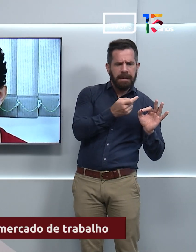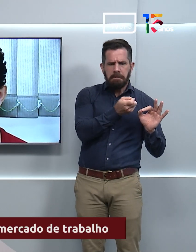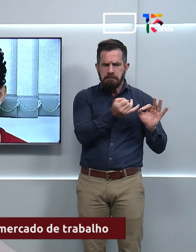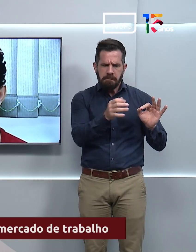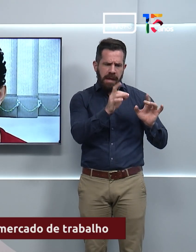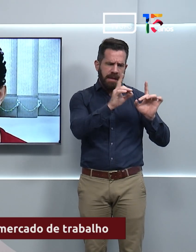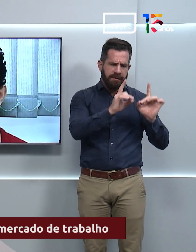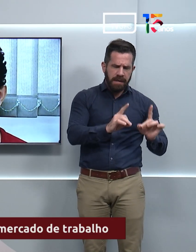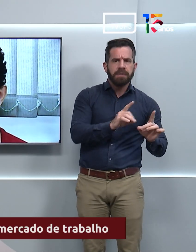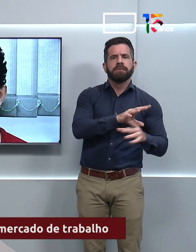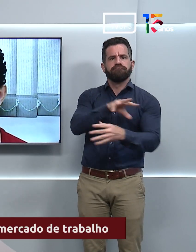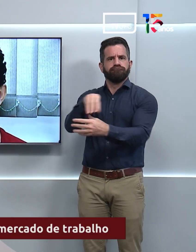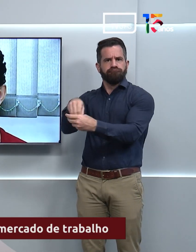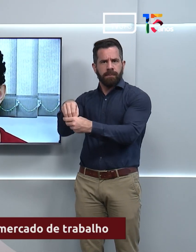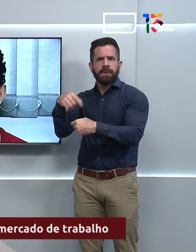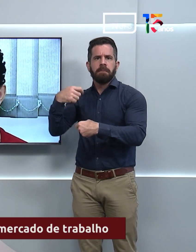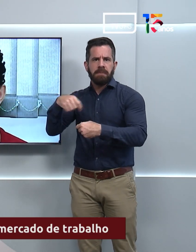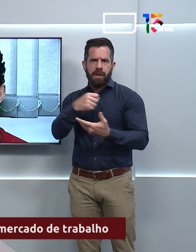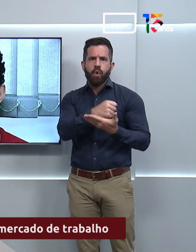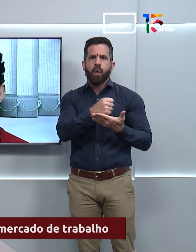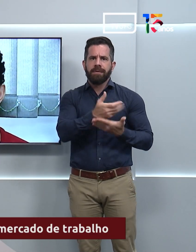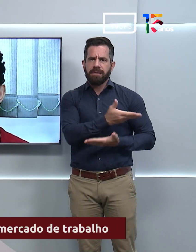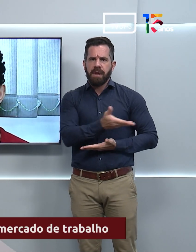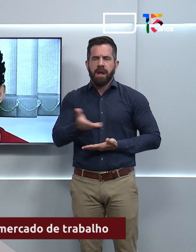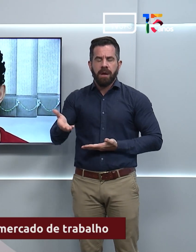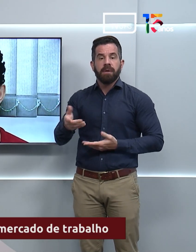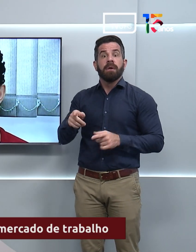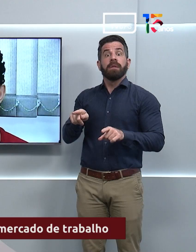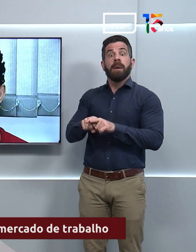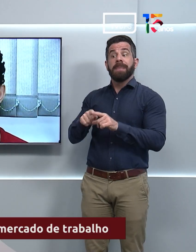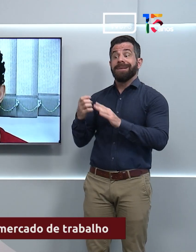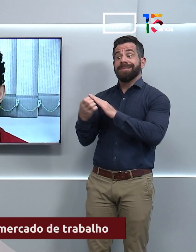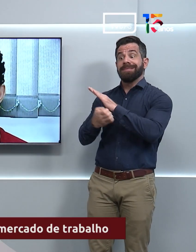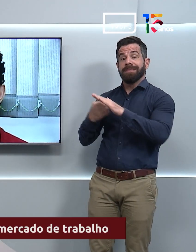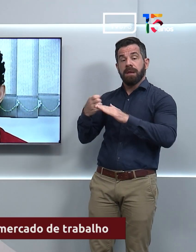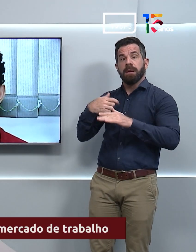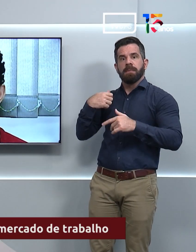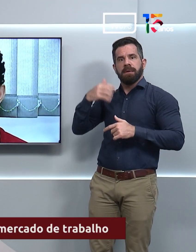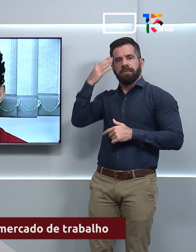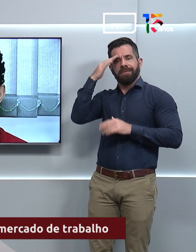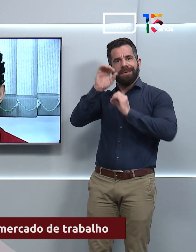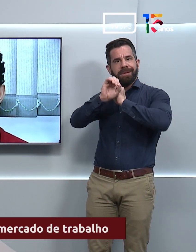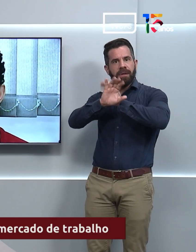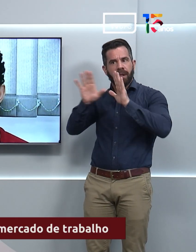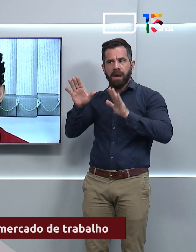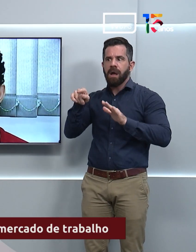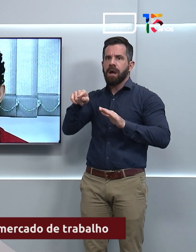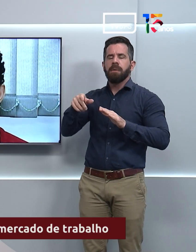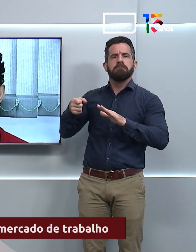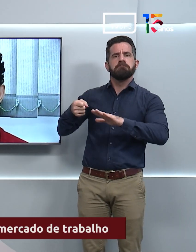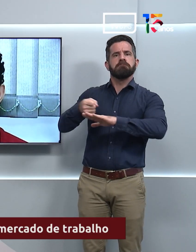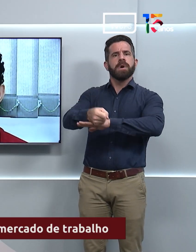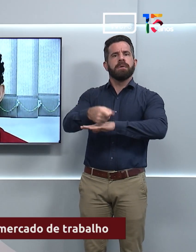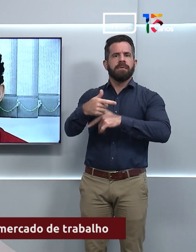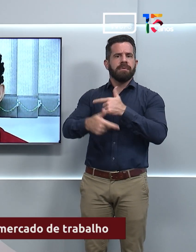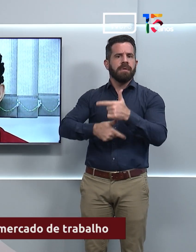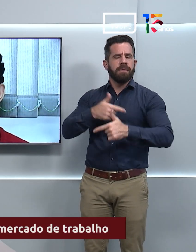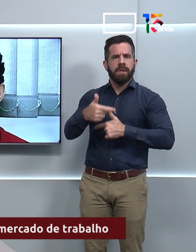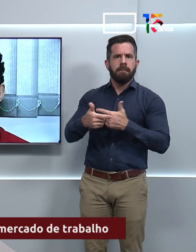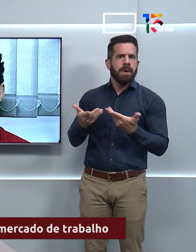de entendimento dessas lideranças, entendimento dessas empresas sobre a importância de inserir pessoas com deficiência no mercado de